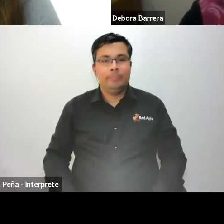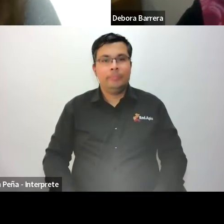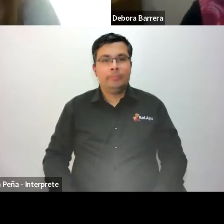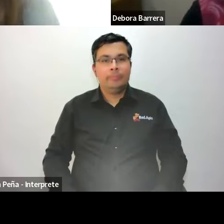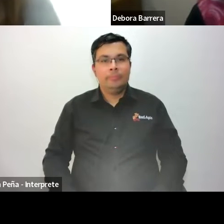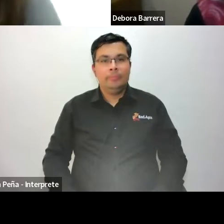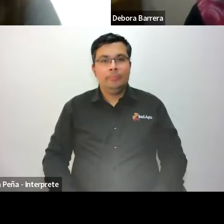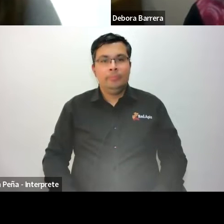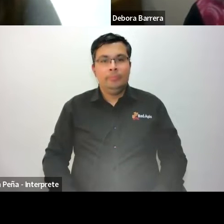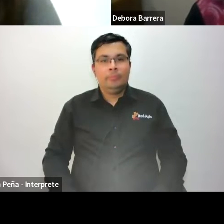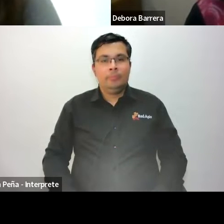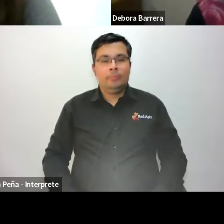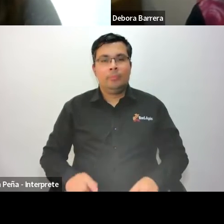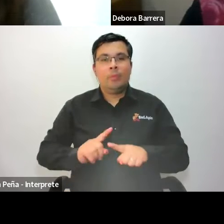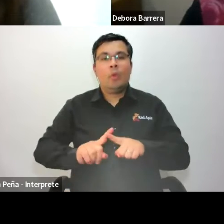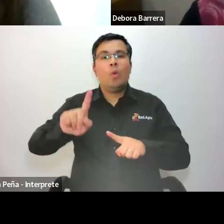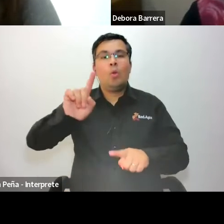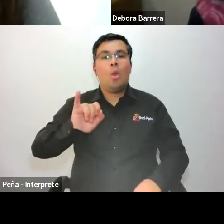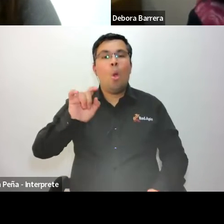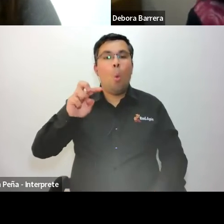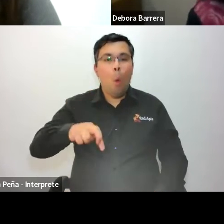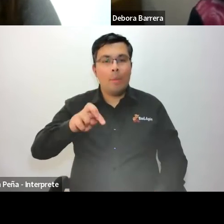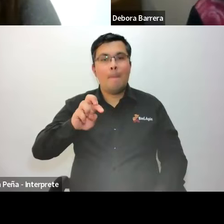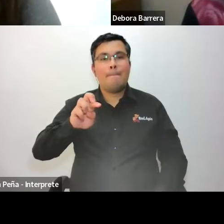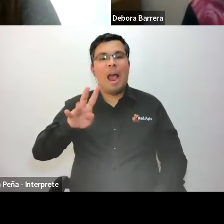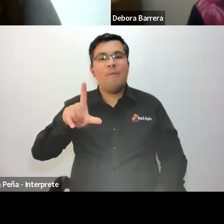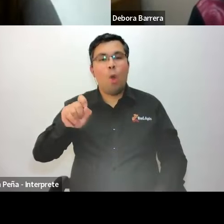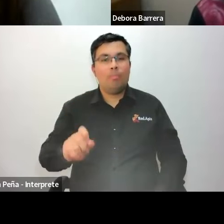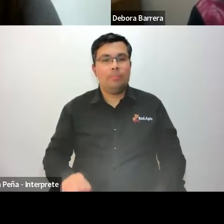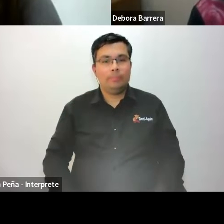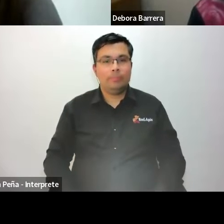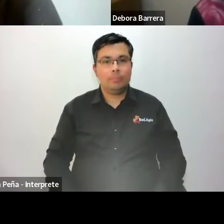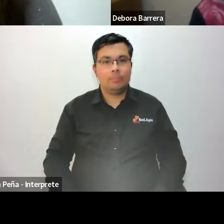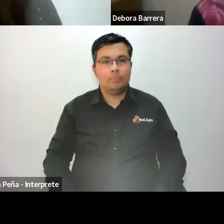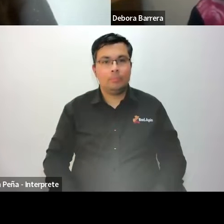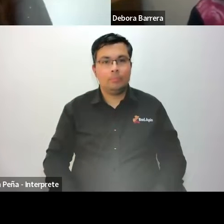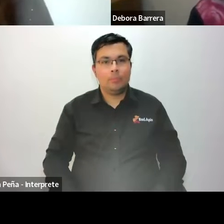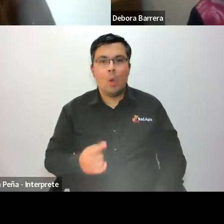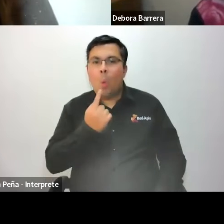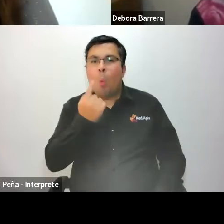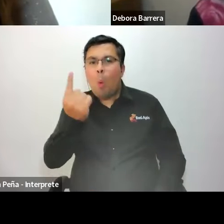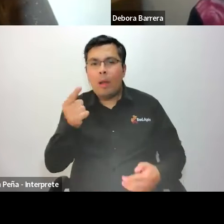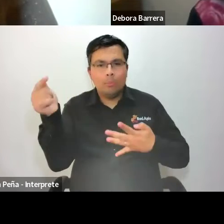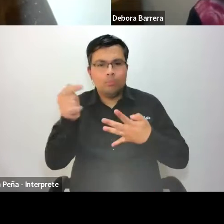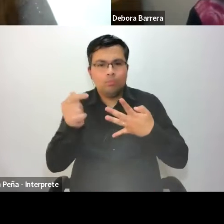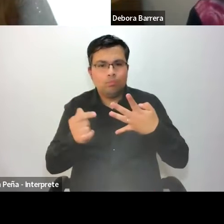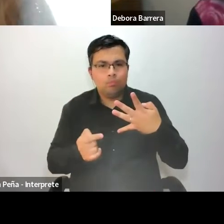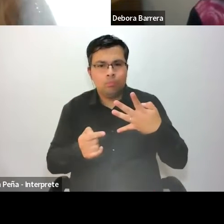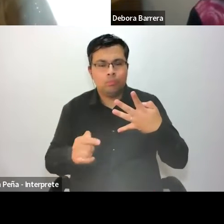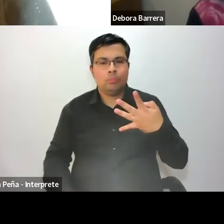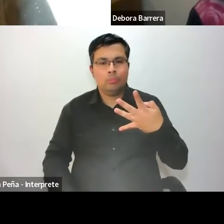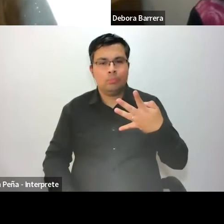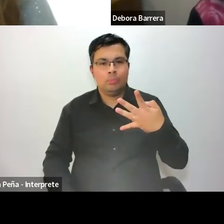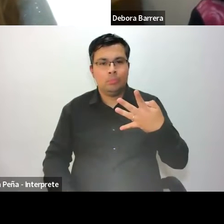Vamos ahora con Juan Pablo. ¿Qué aspectos es necesario tener presente en